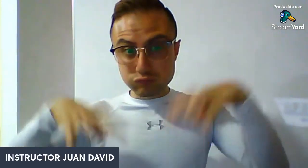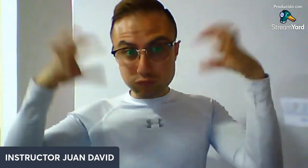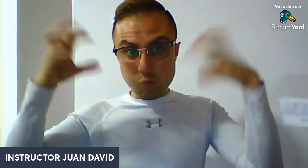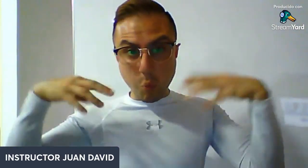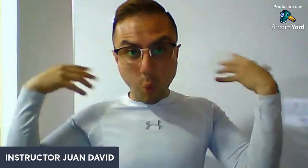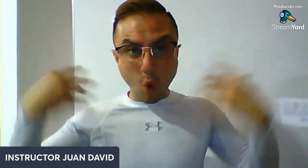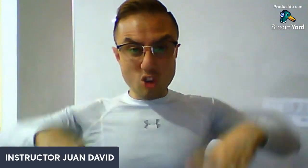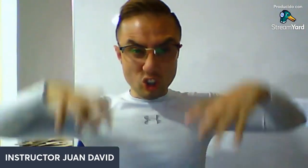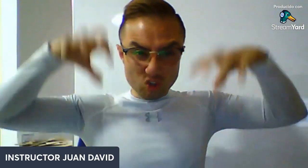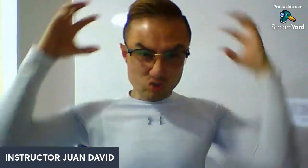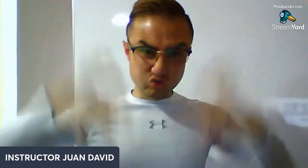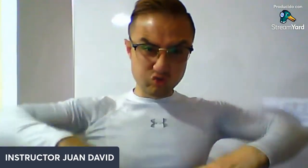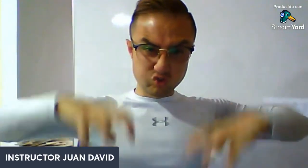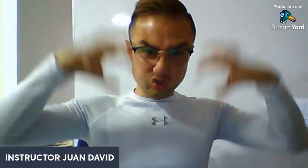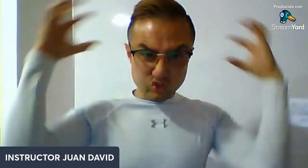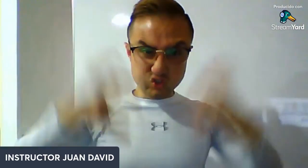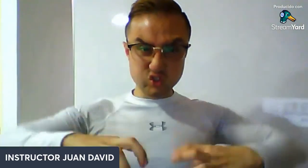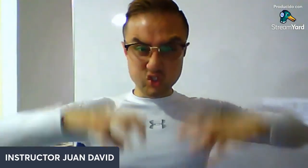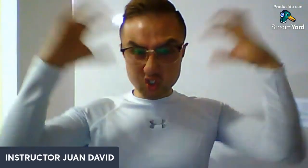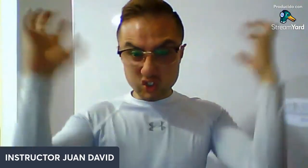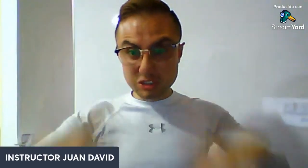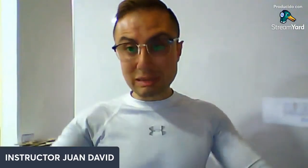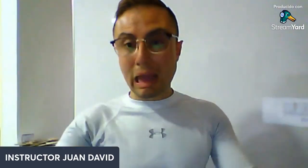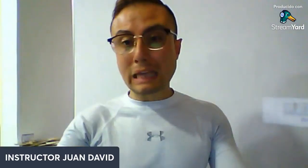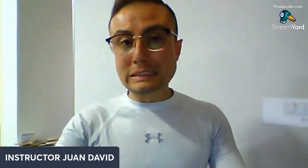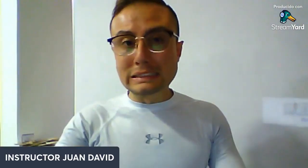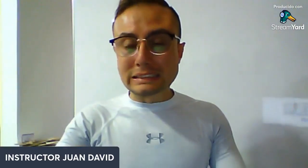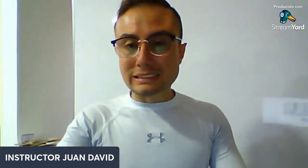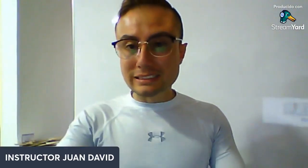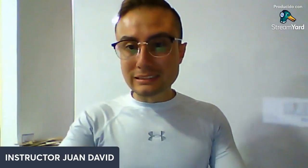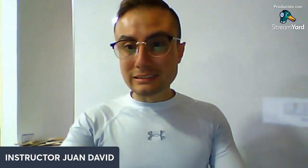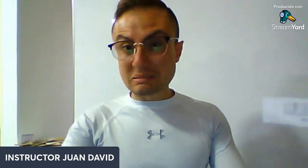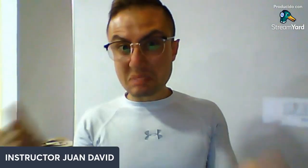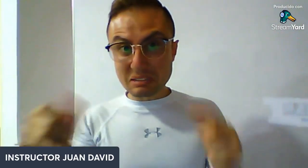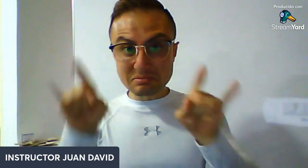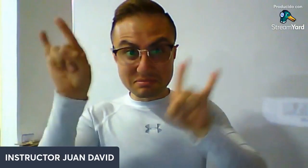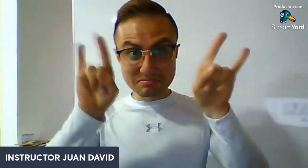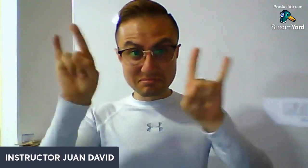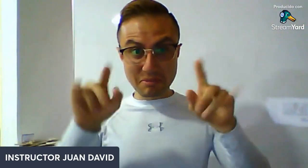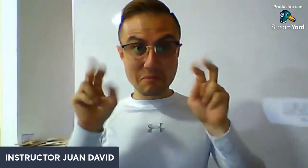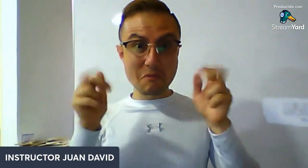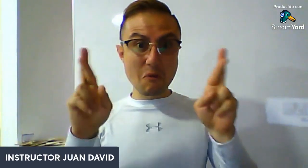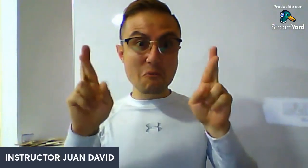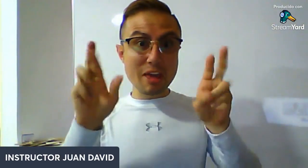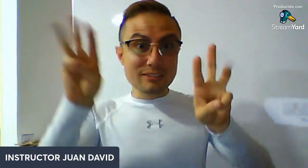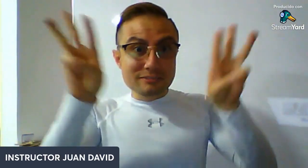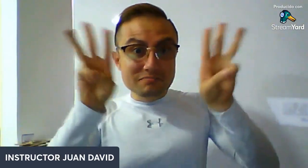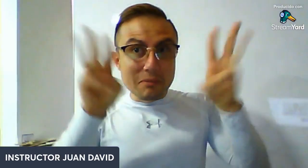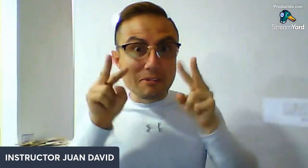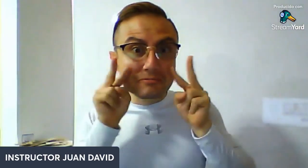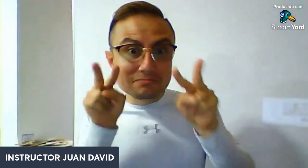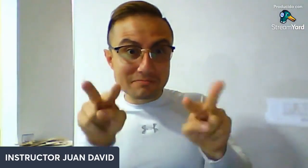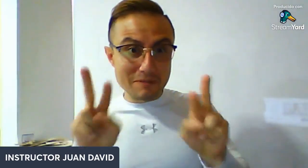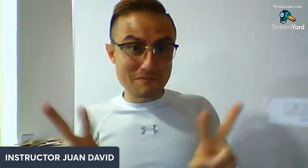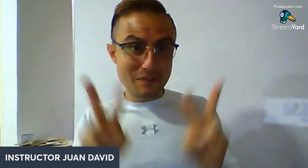haydee dice que ha llovido bastante guau bueno ojalá no tengas